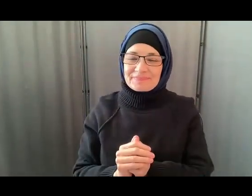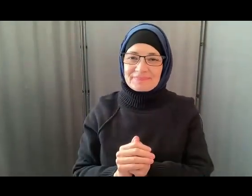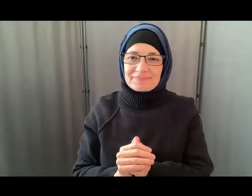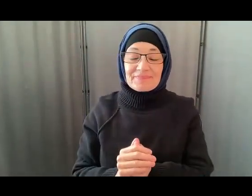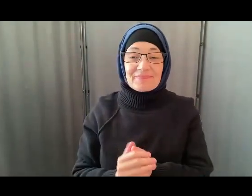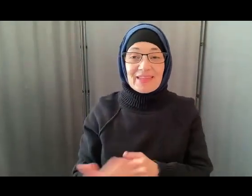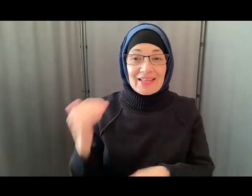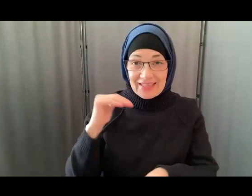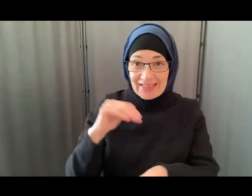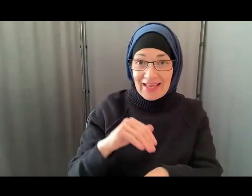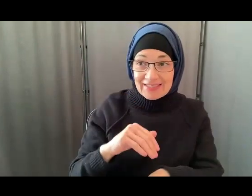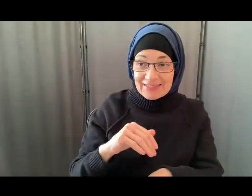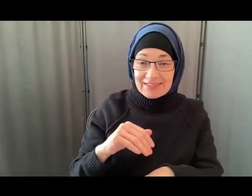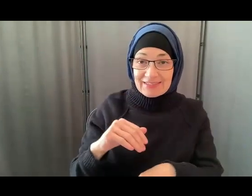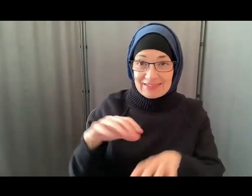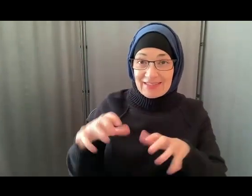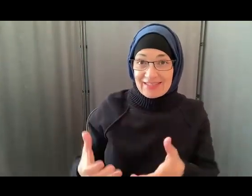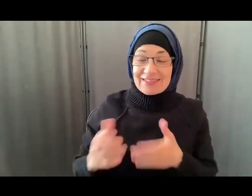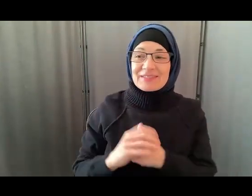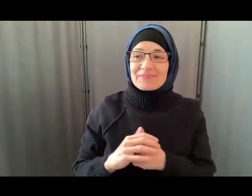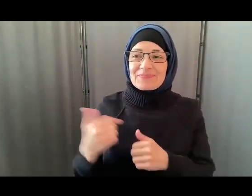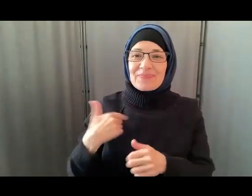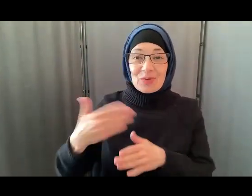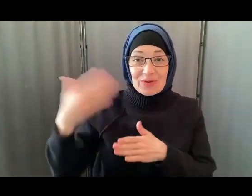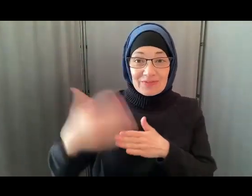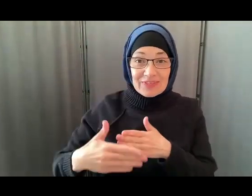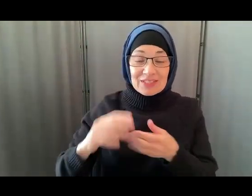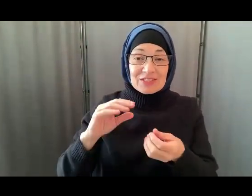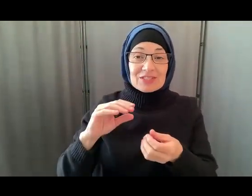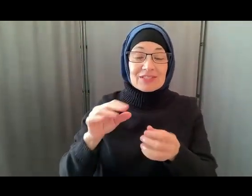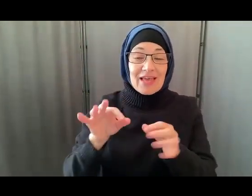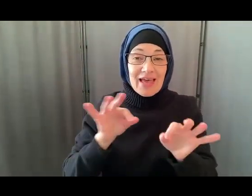Last time we finished آية number